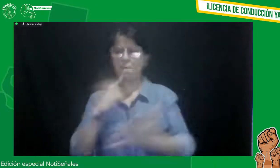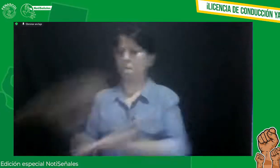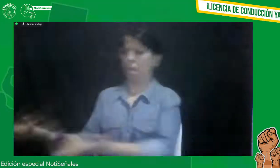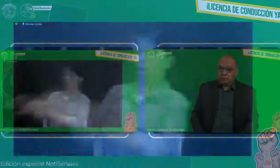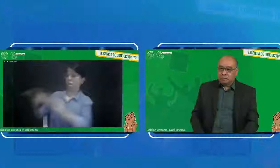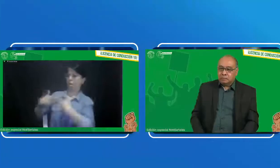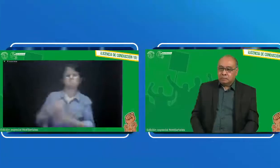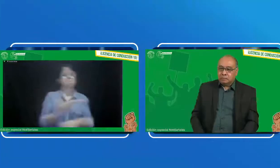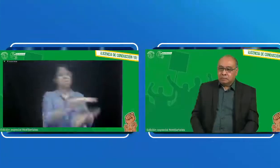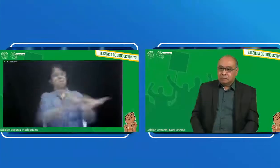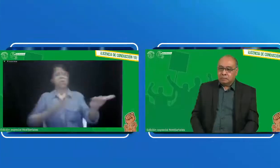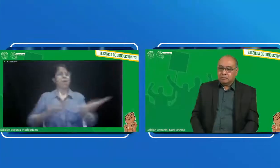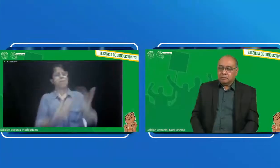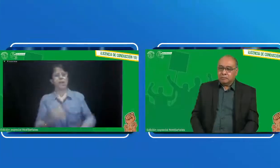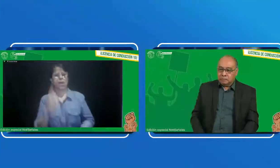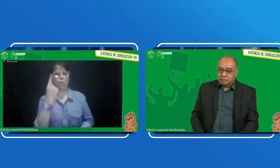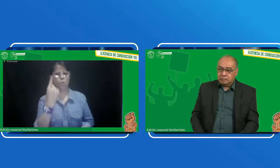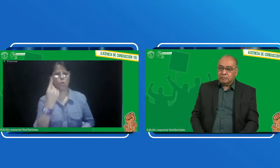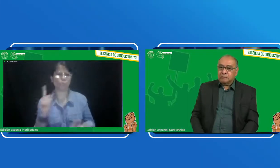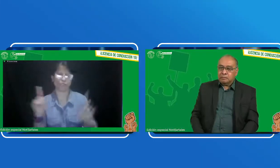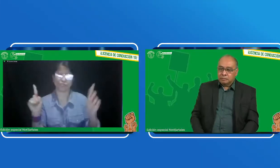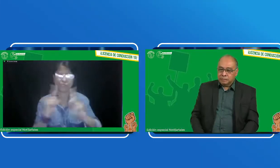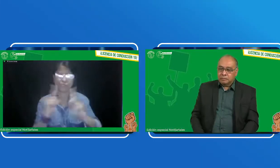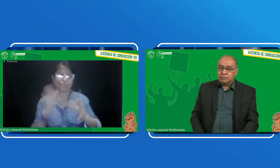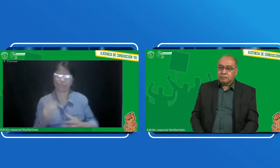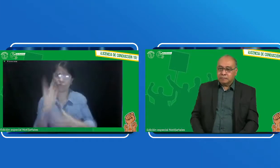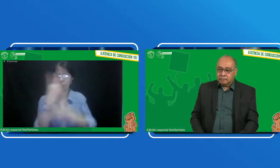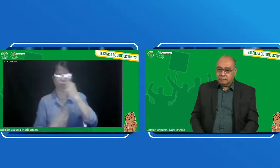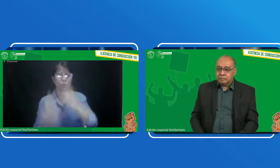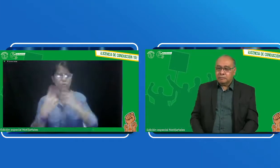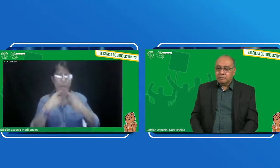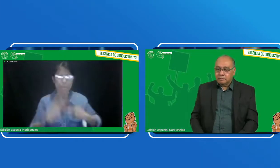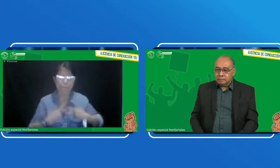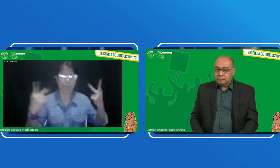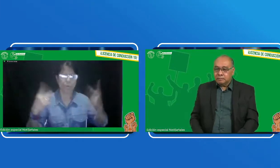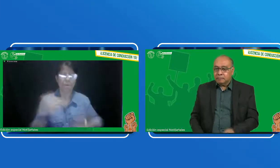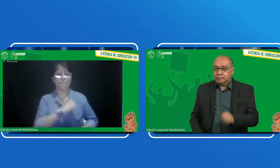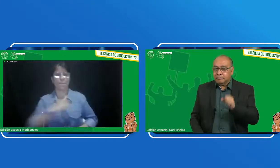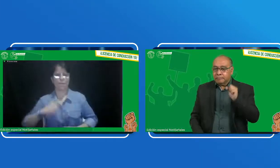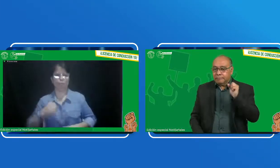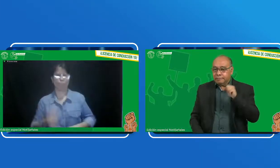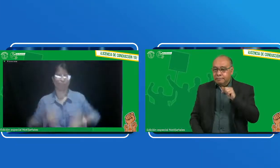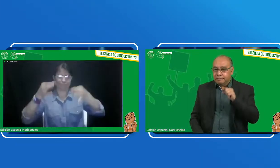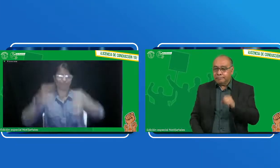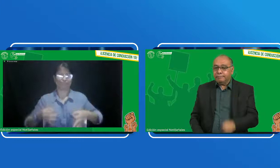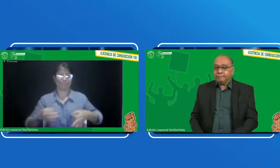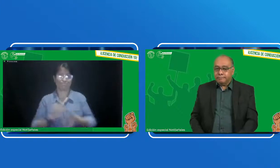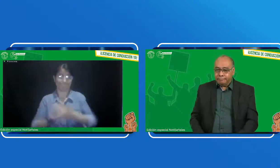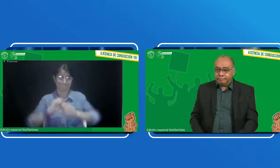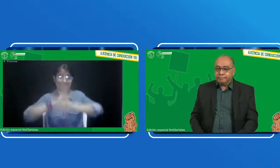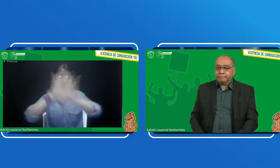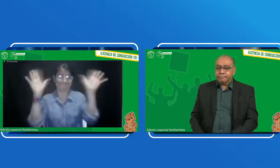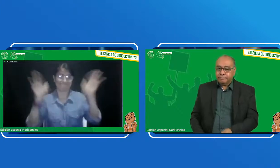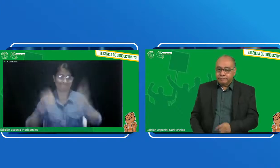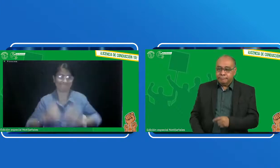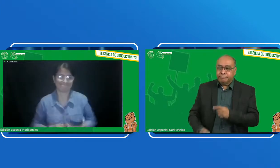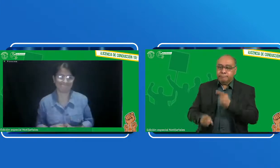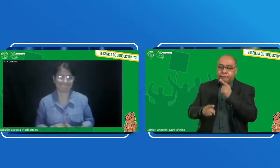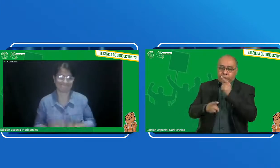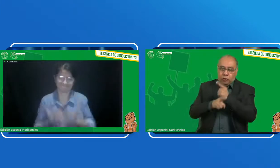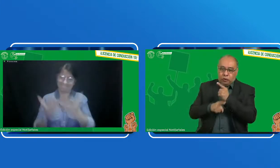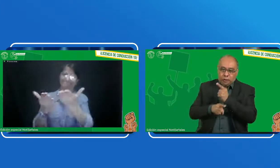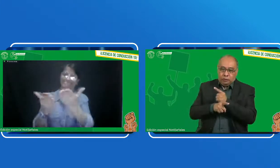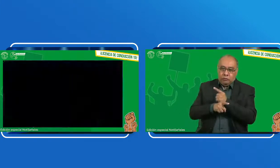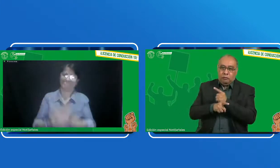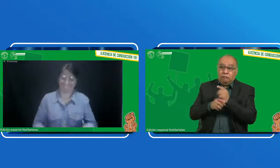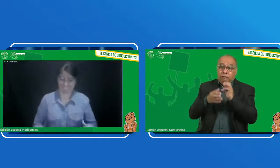mostrarnos precisamente este video, pero pues tenemos que ser claros con la solicitud que siempre hemos defendido,